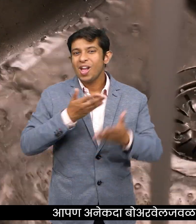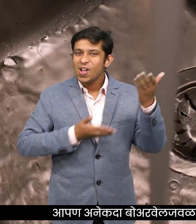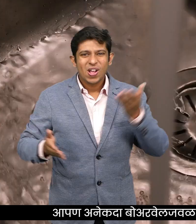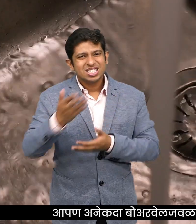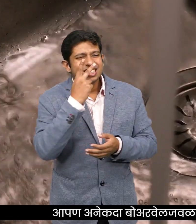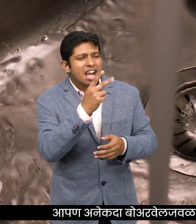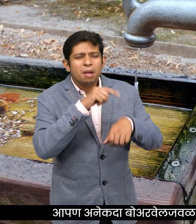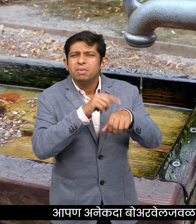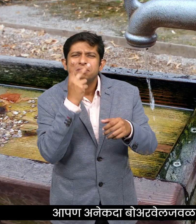आपण अनेकदा